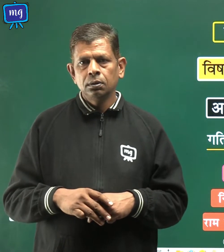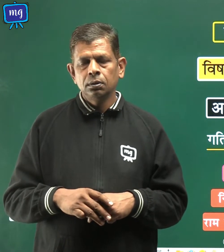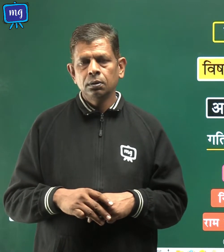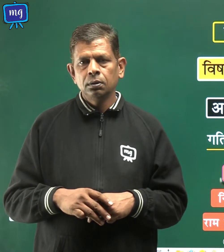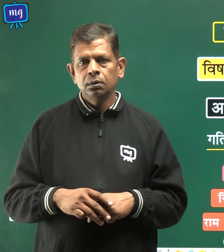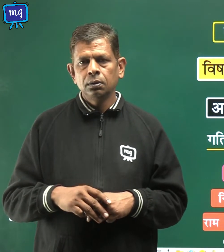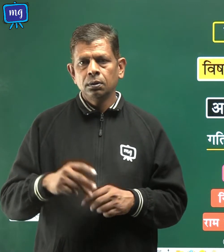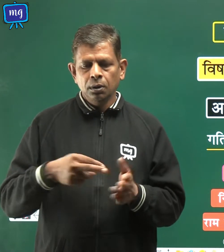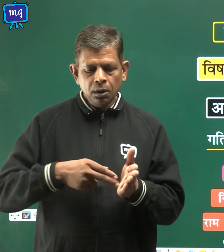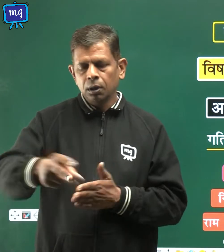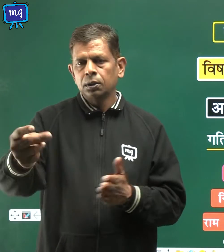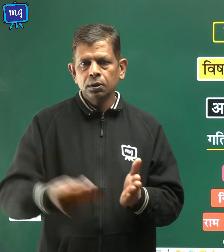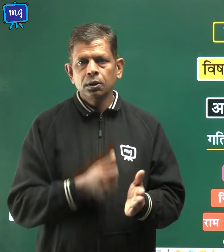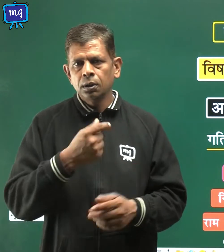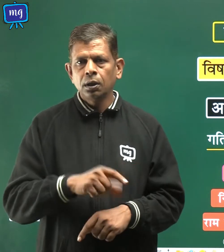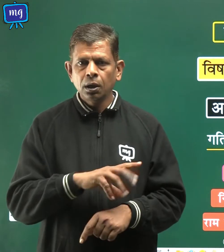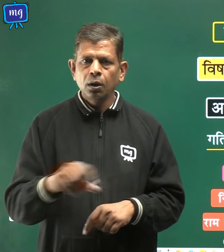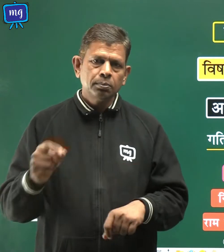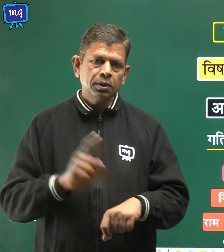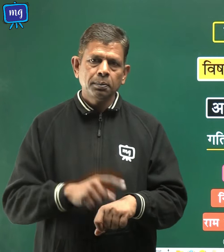गति एवं समय